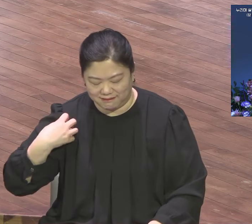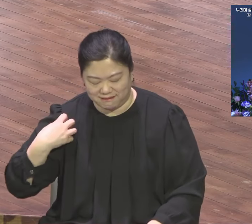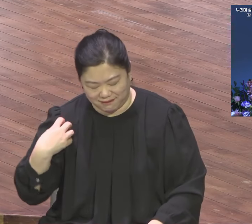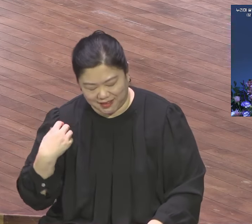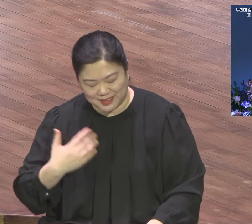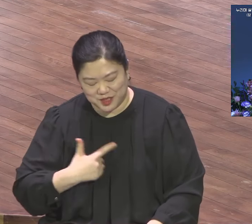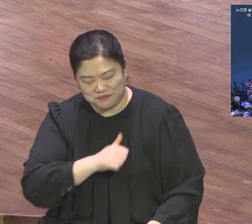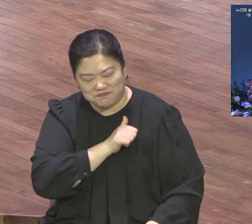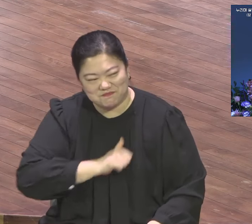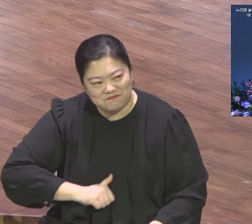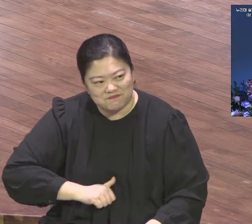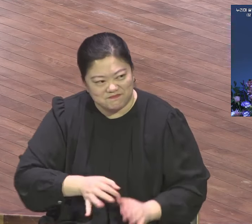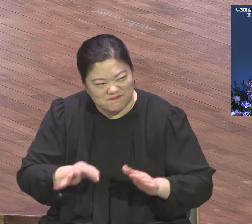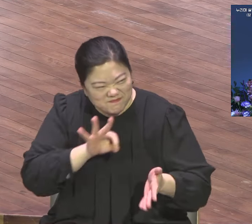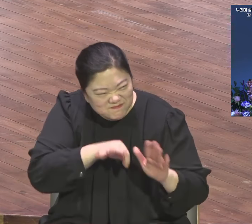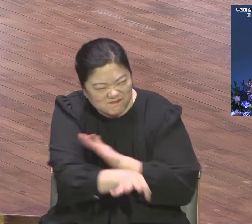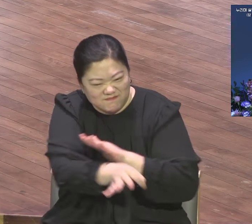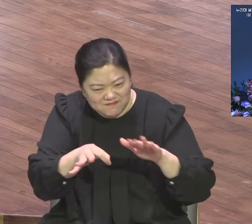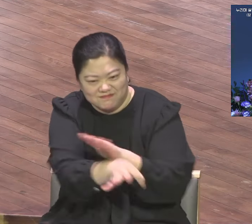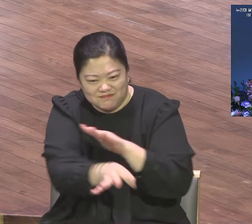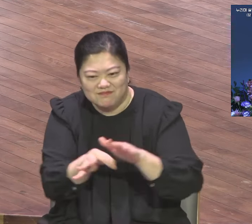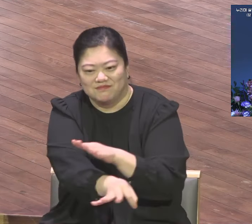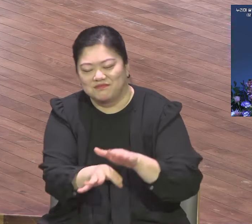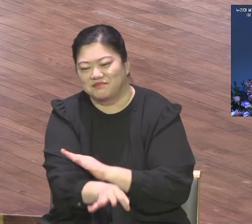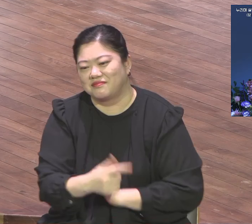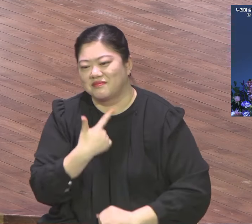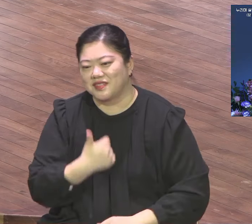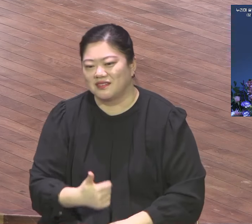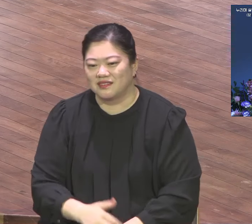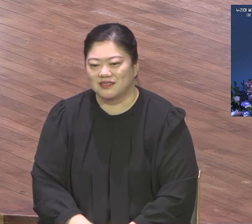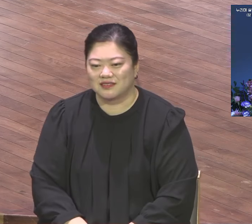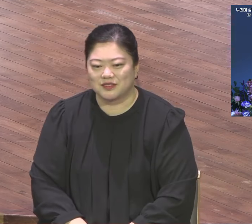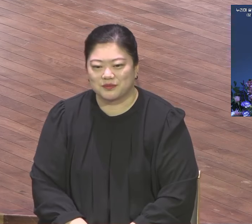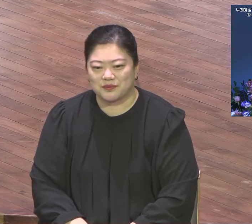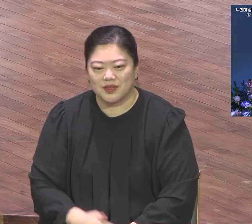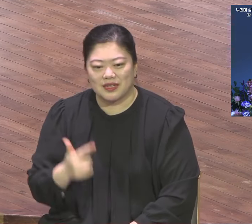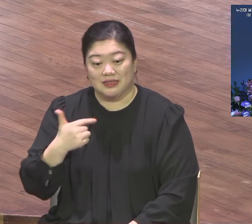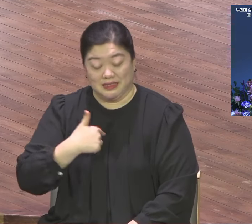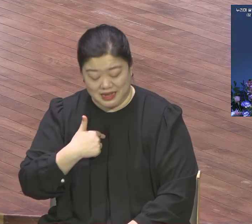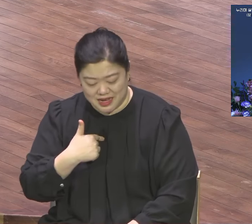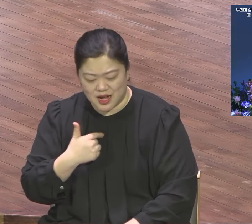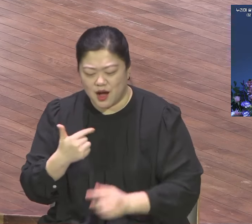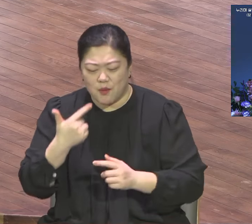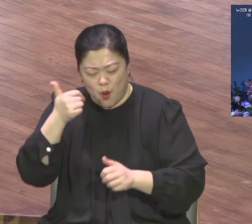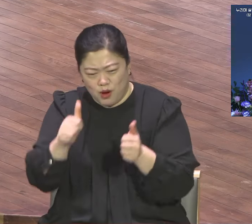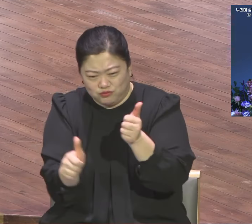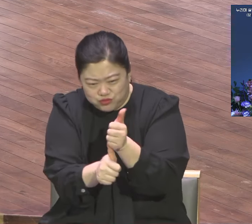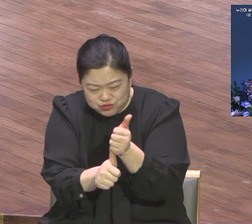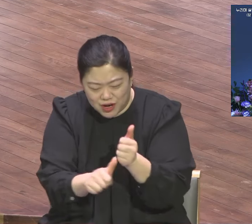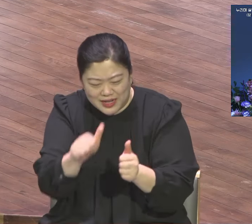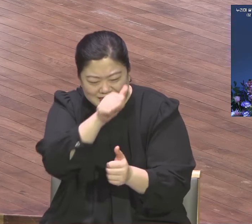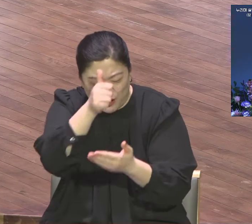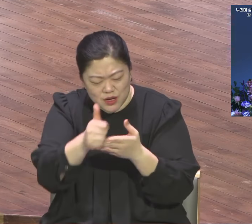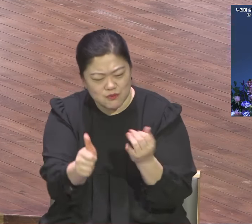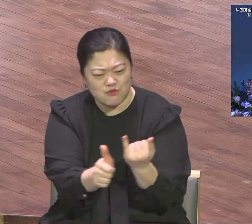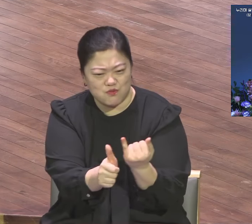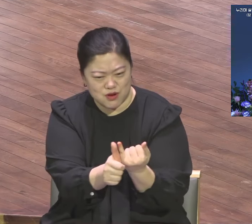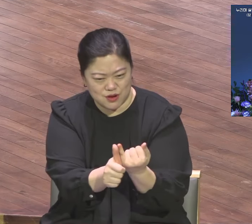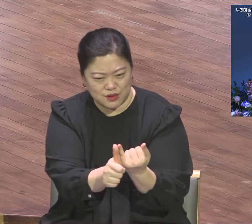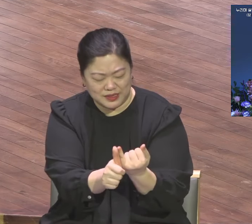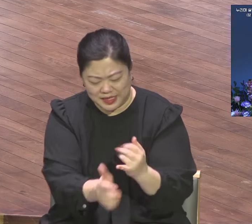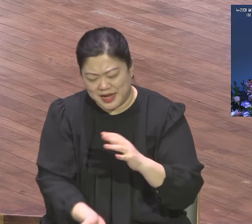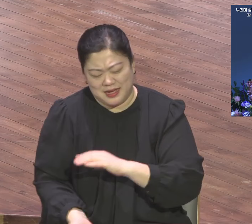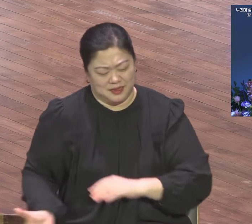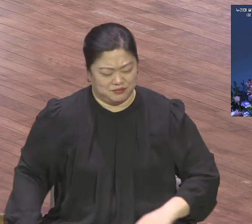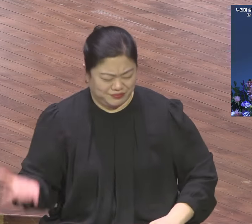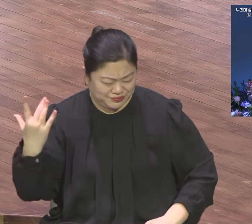제 주사님 뭐 볼링을 막 이렇게 막 목사들 우리 부목사들 가서 밤늦게까지 하고 오고 이러니까 한 분은 뭐